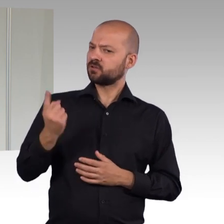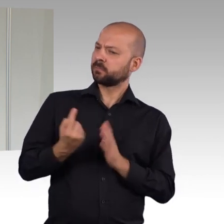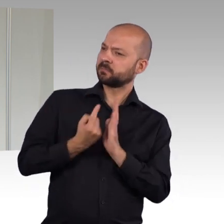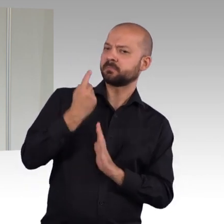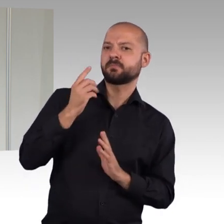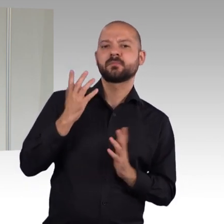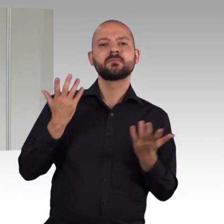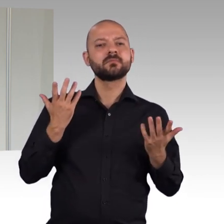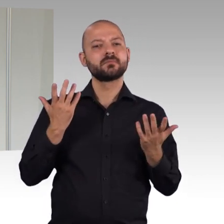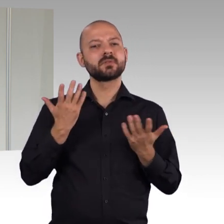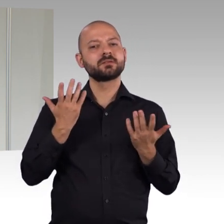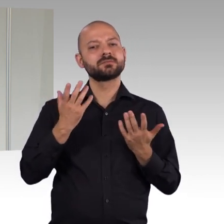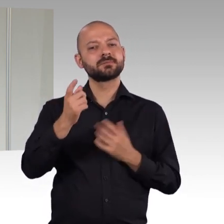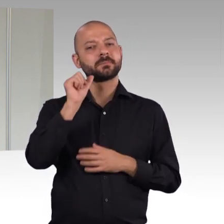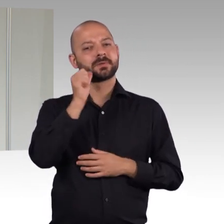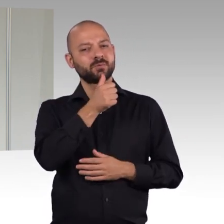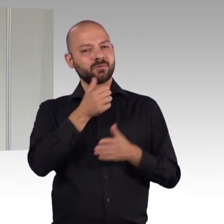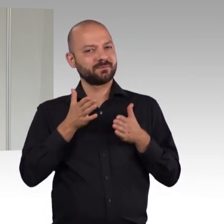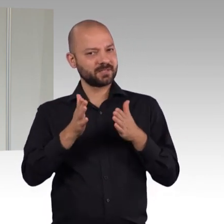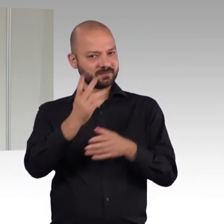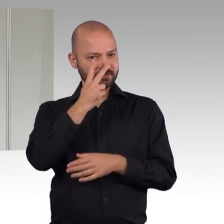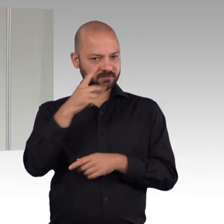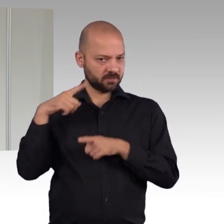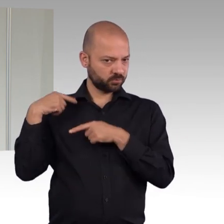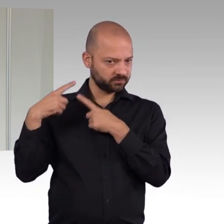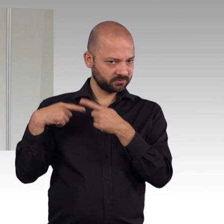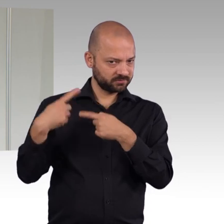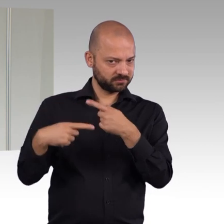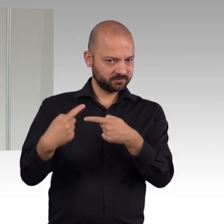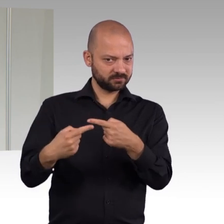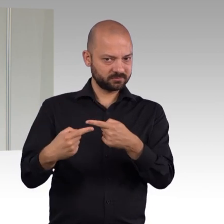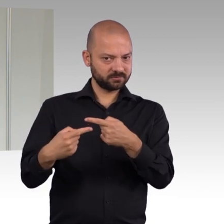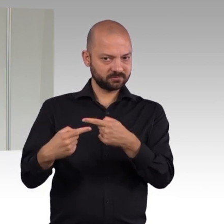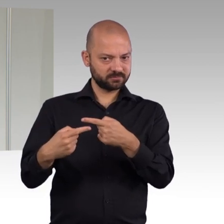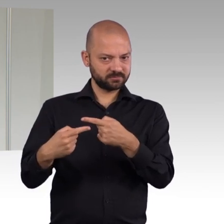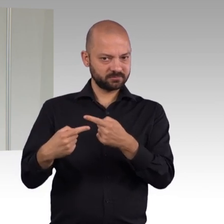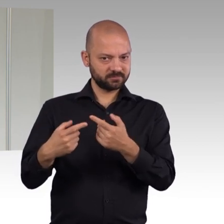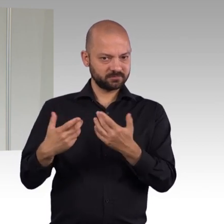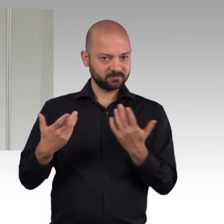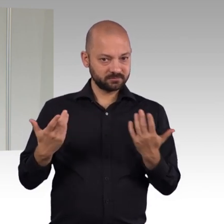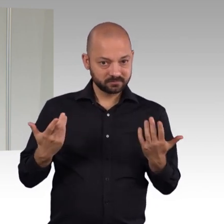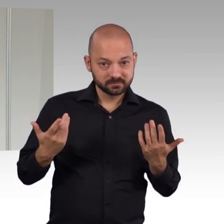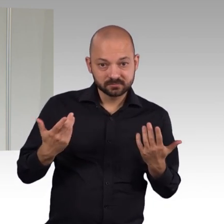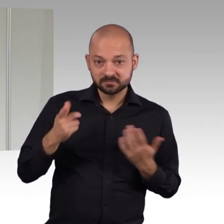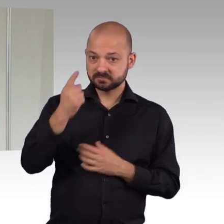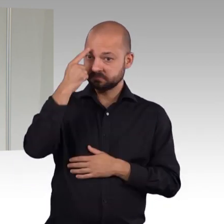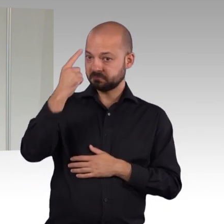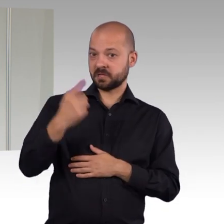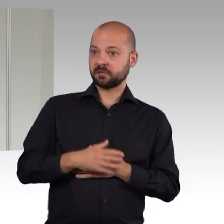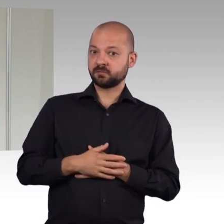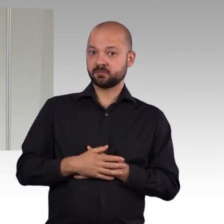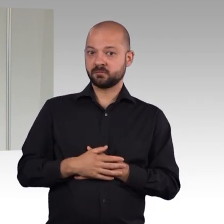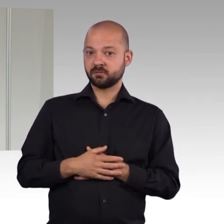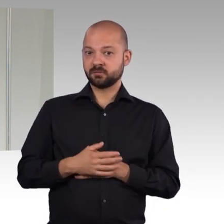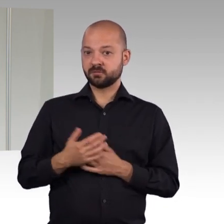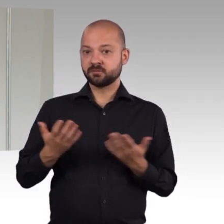demokratischen Parteien in diesem Hause. Solange Sie mit den völkischen Truppen von Herrn Höcke und mit derartigen Menschen